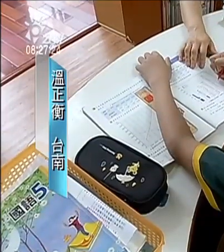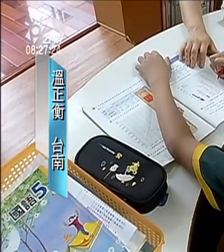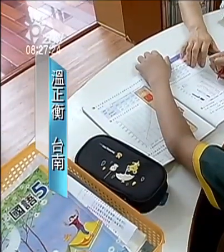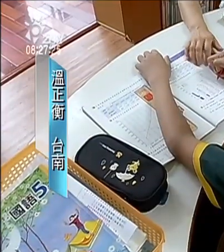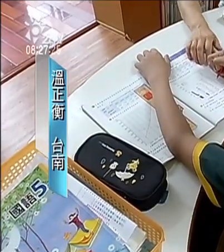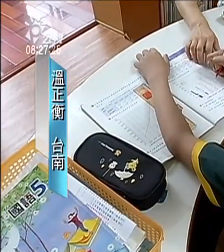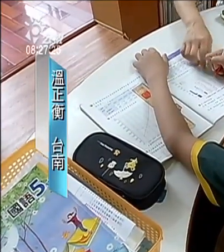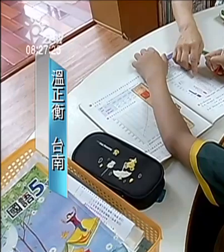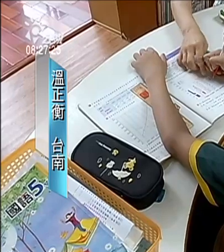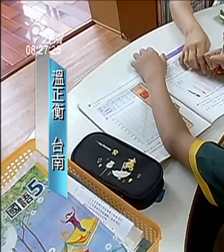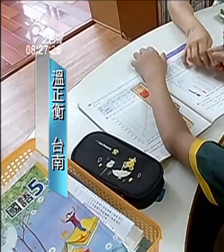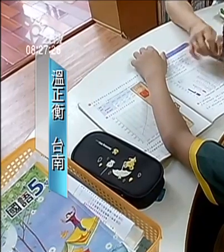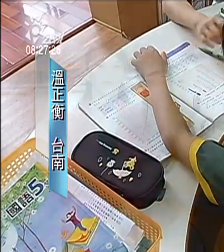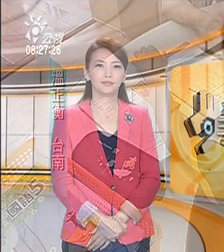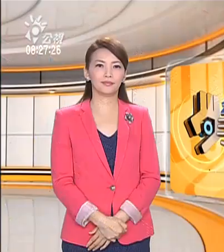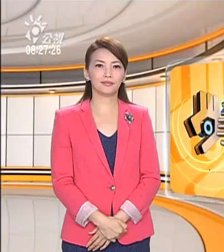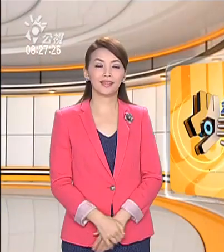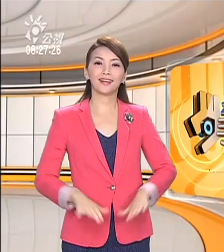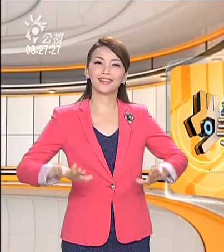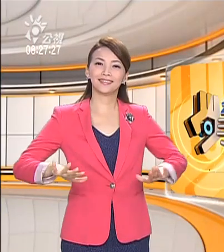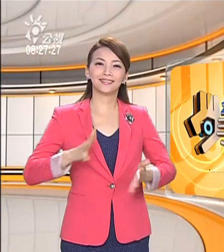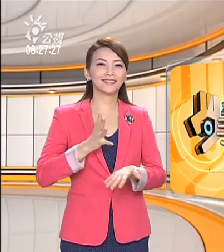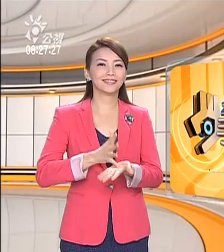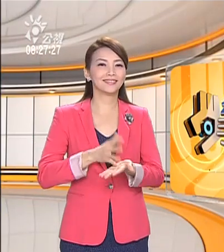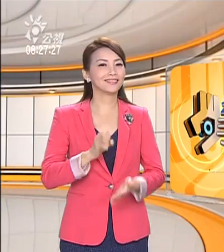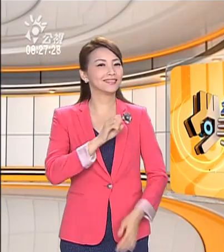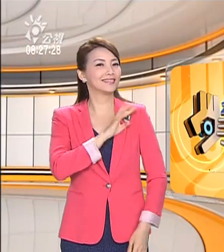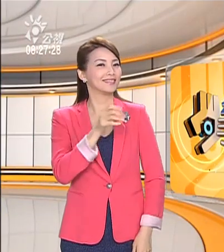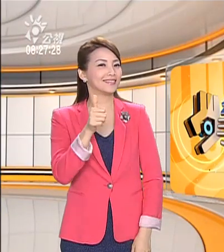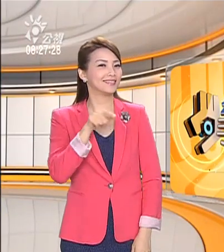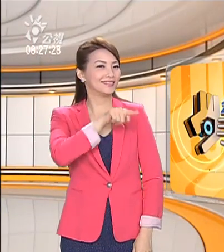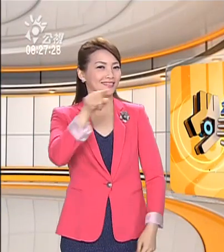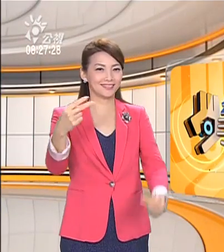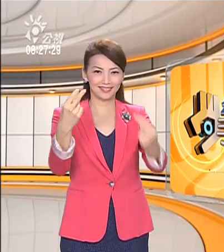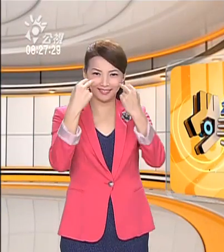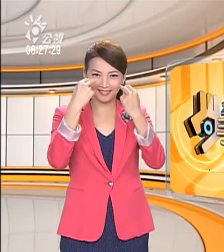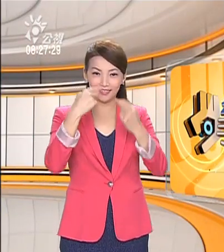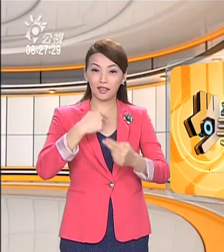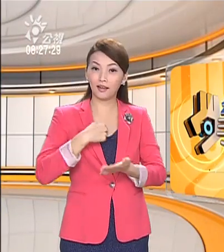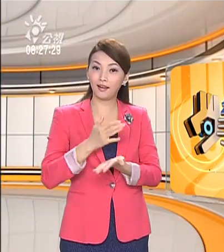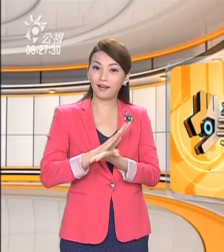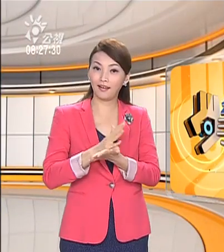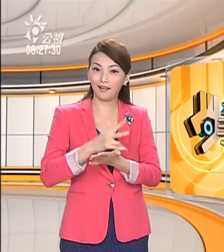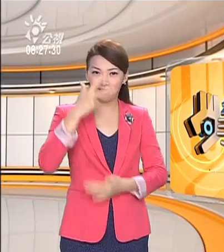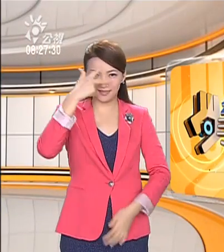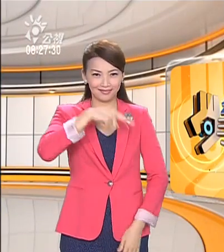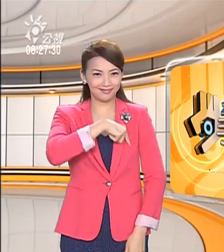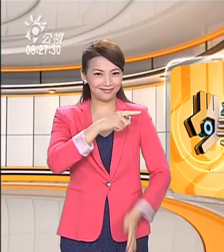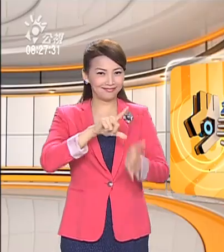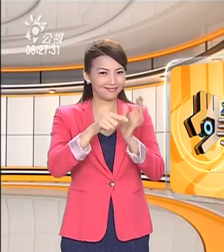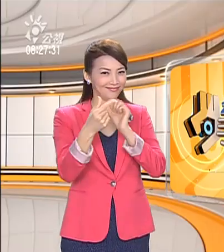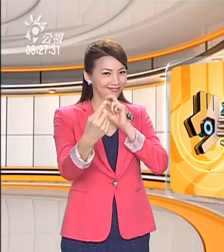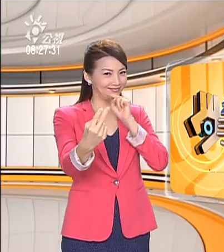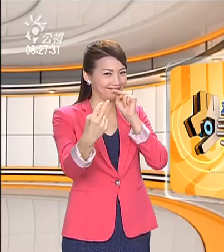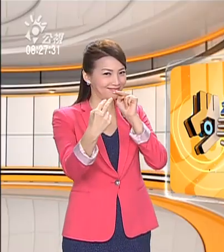衡台南报道。 你确定有检查？ 感谢您收看这一节的手语新闻，我是王小舒，下周一同一时间再